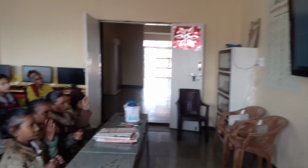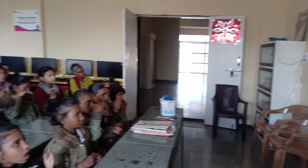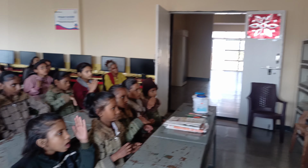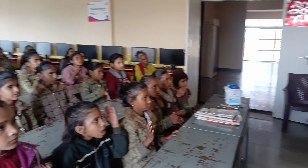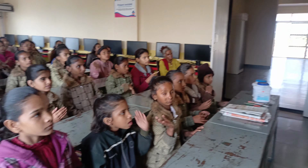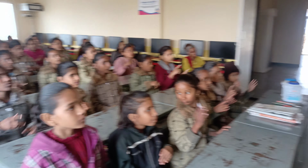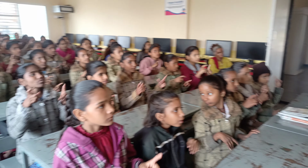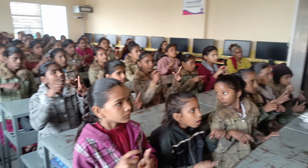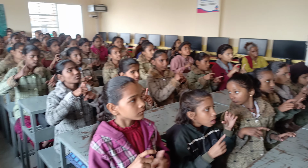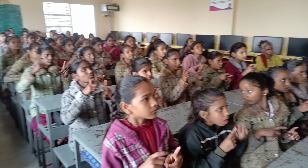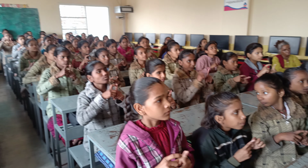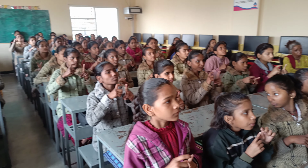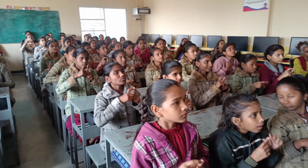दिल्ली से हैं।